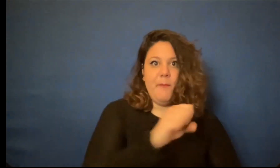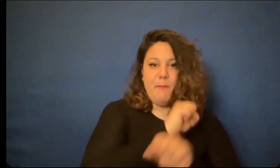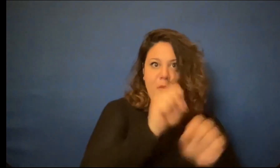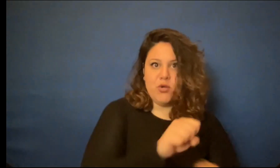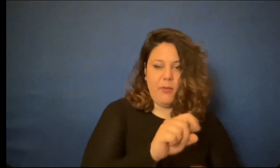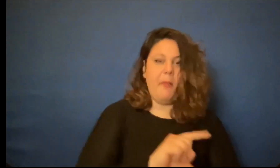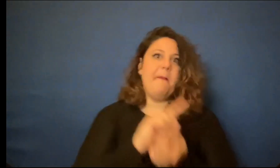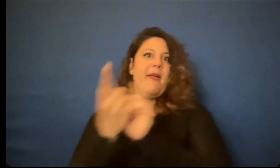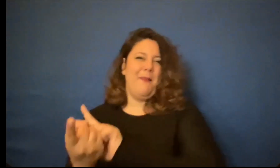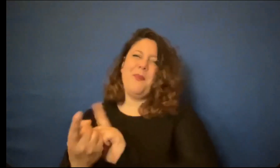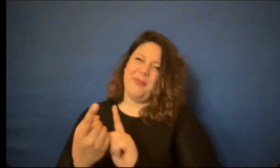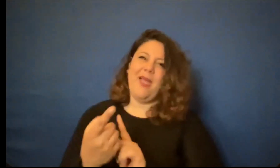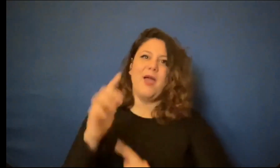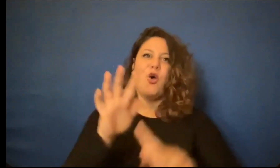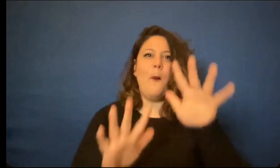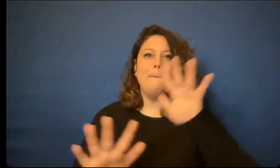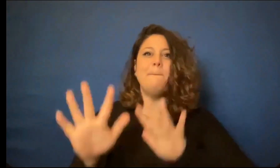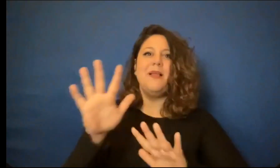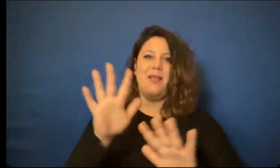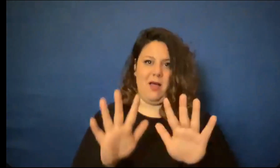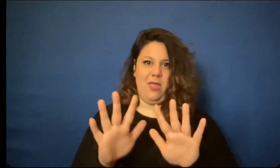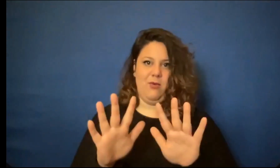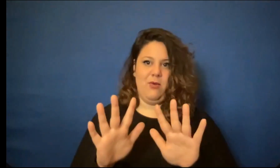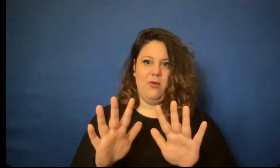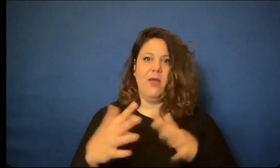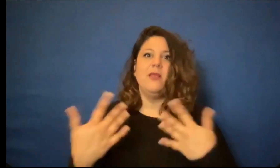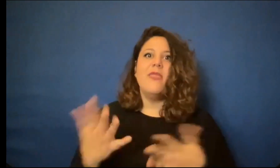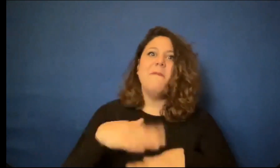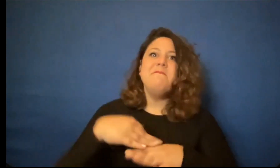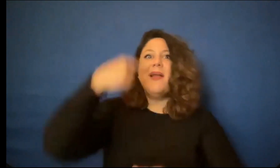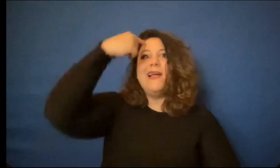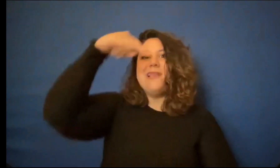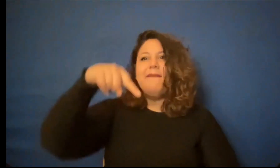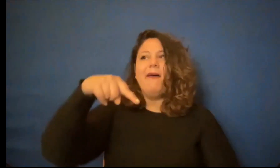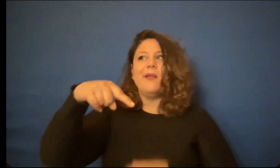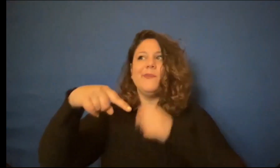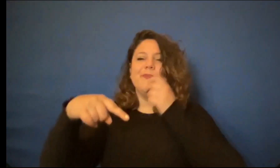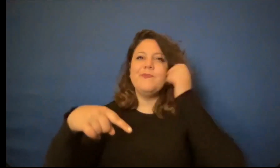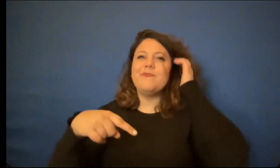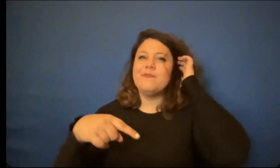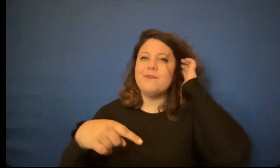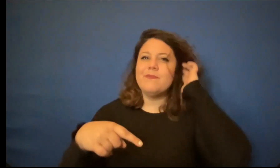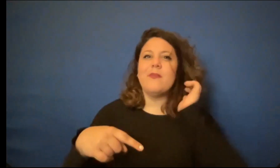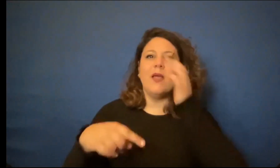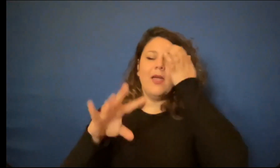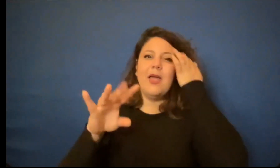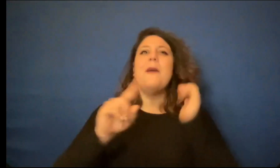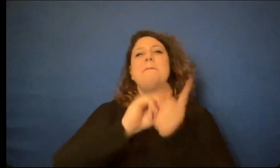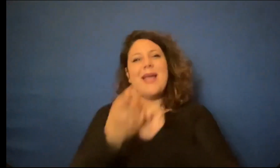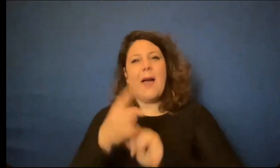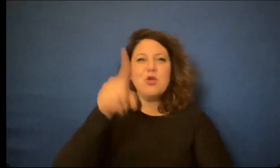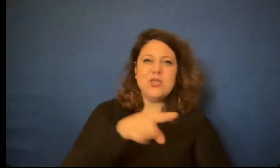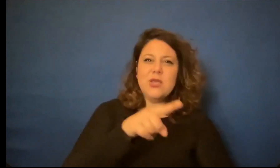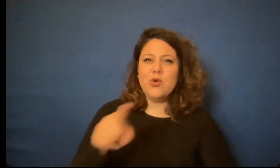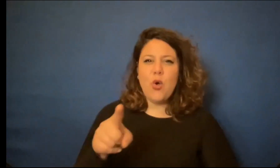muy complicado y antes de decir merece la pena o no, hay que valorar mucho la persona, los recursos de la persona, qué